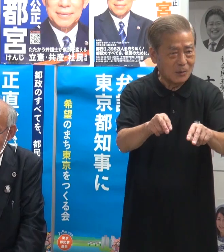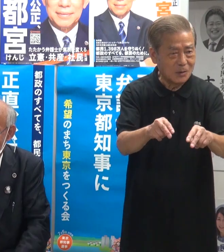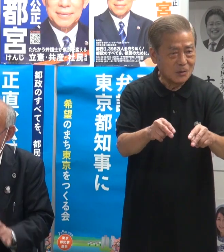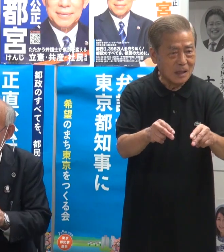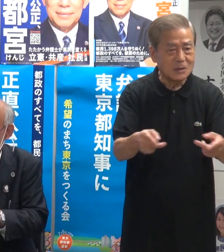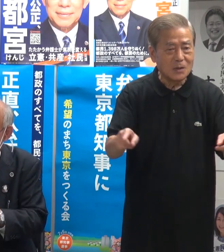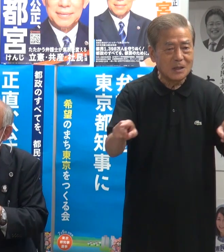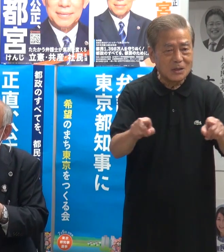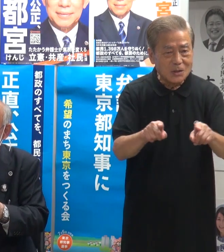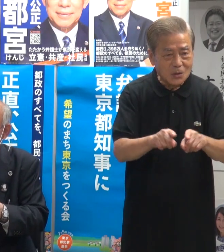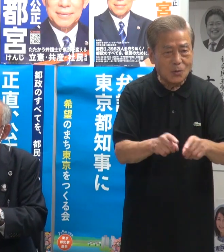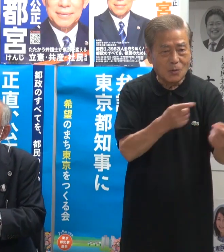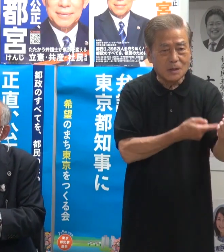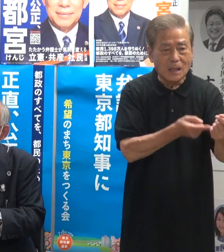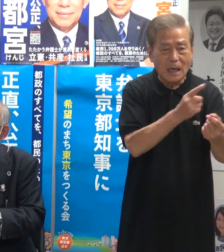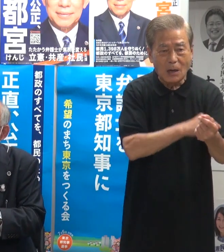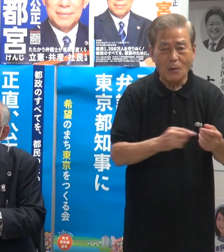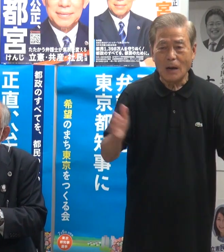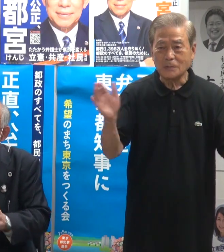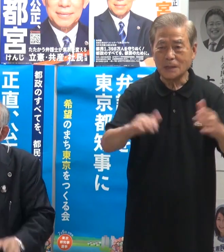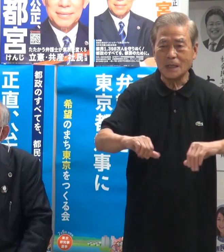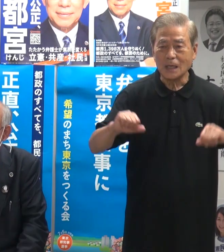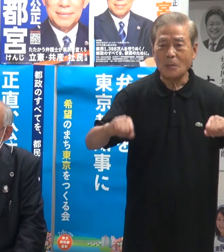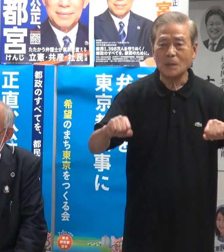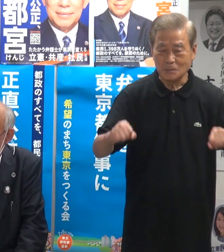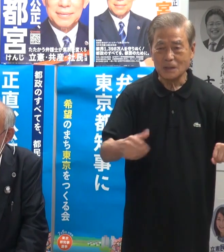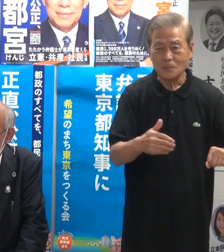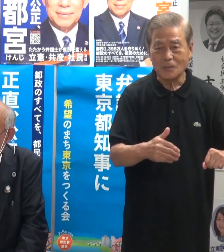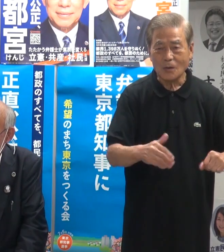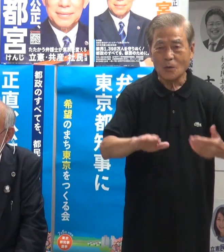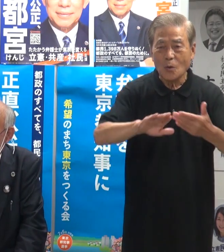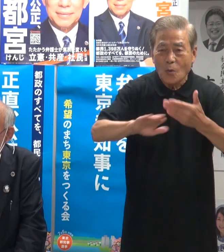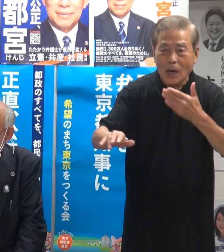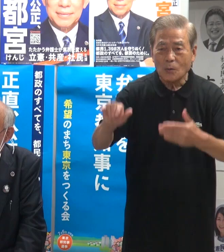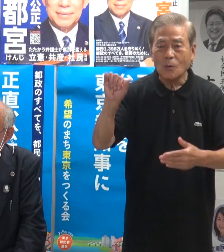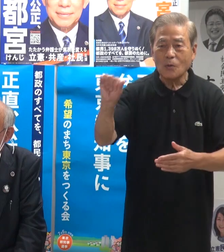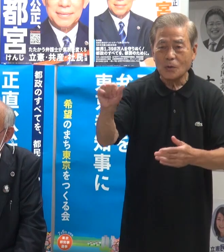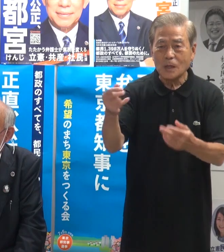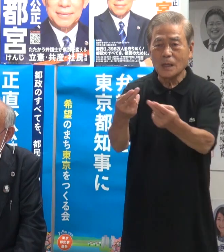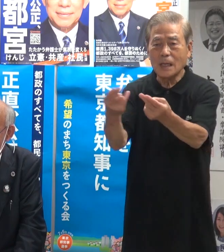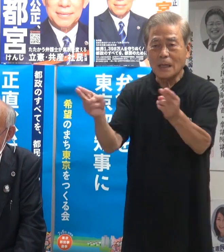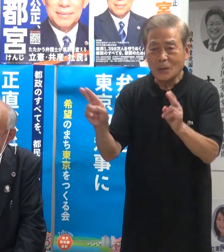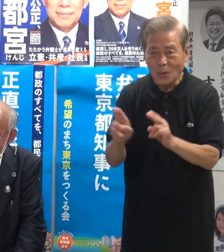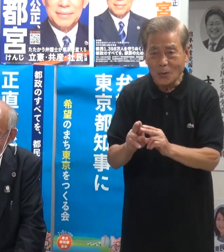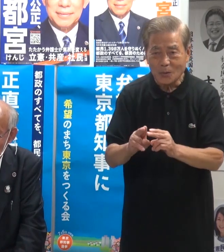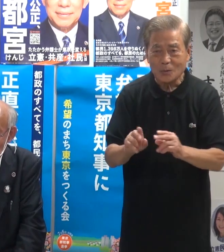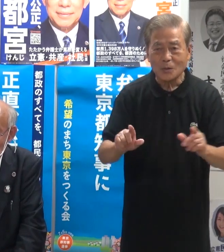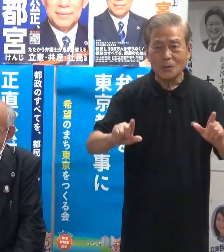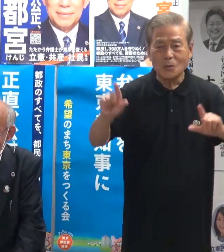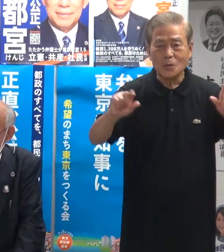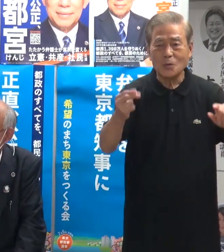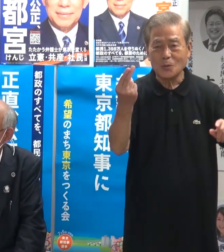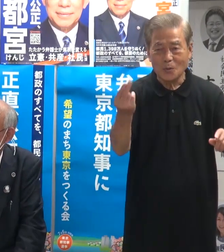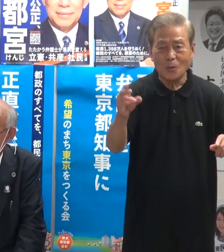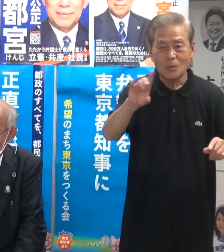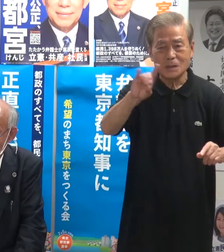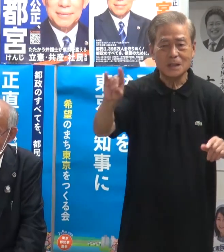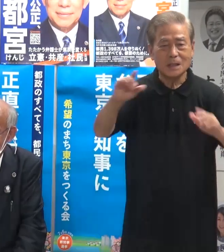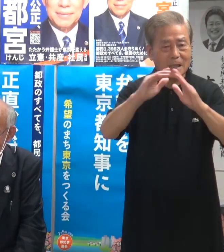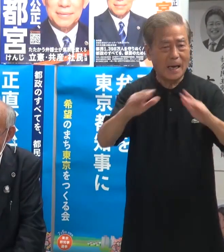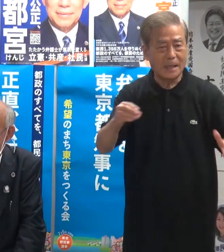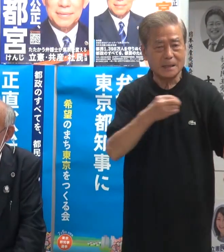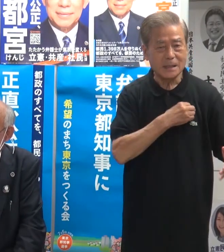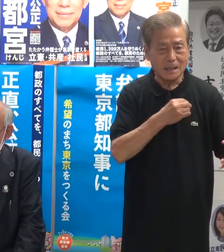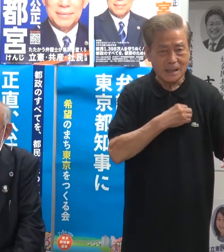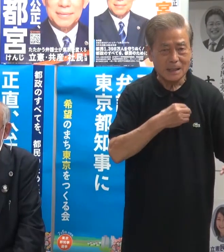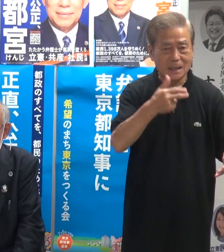い抜くことができました。またあの多くの野党の皆さんとか、その都議会議員や市議会議員、区議会議員の